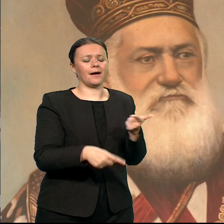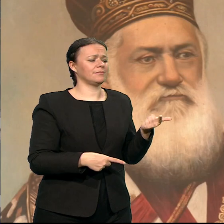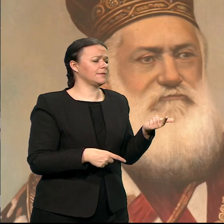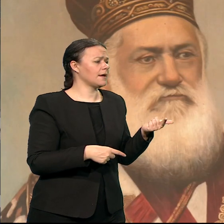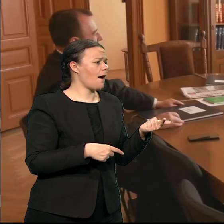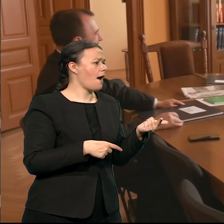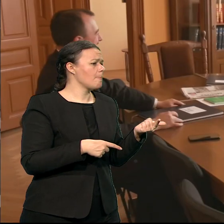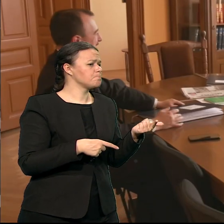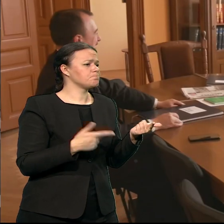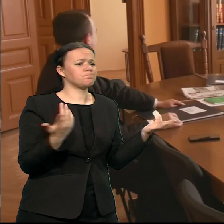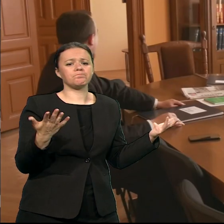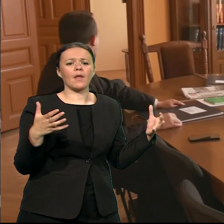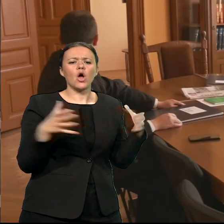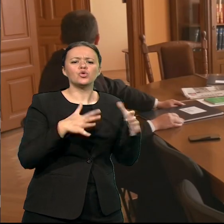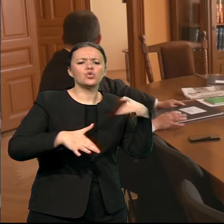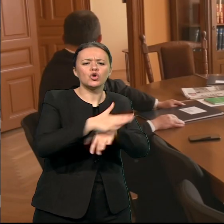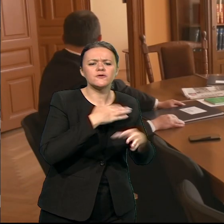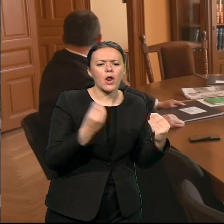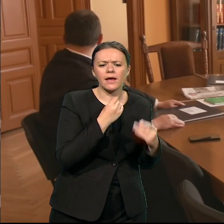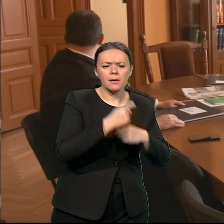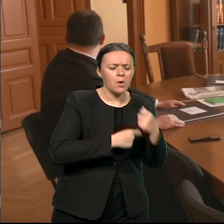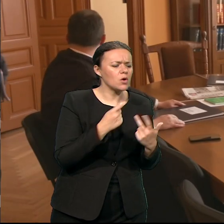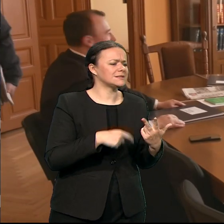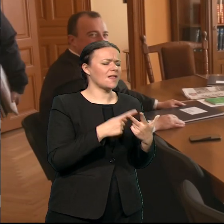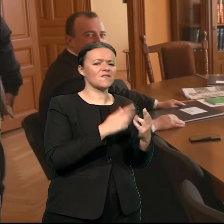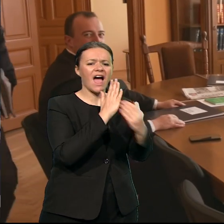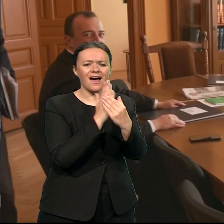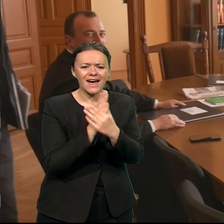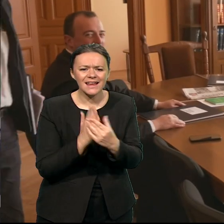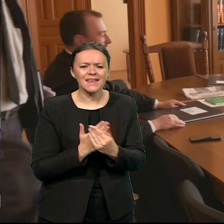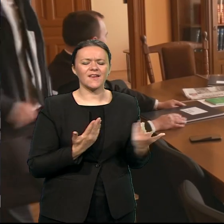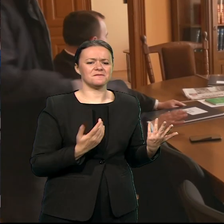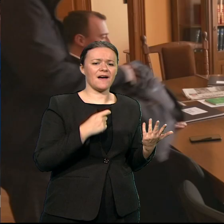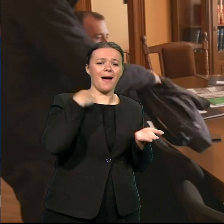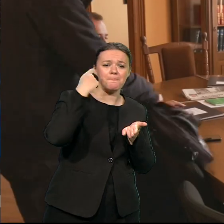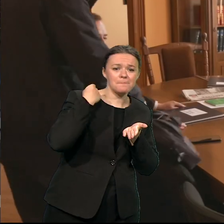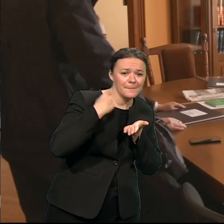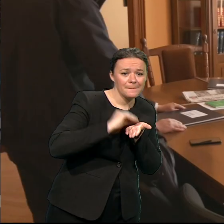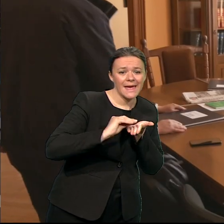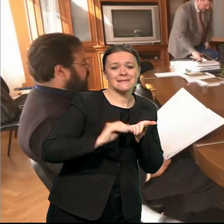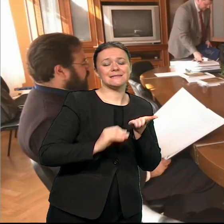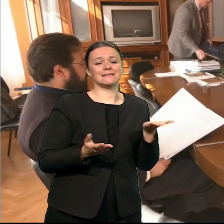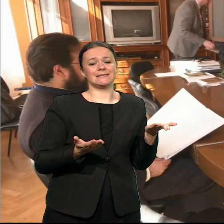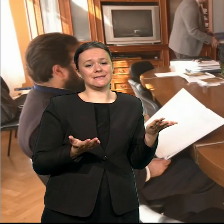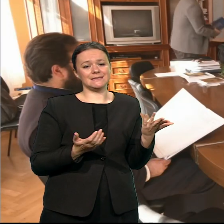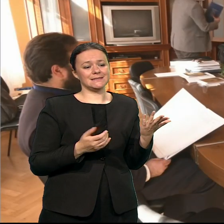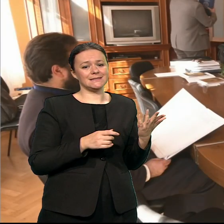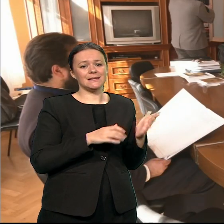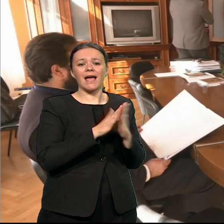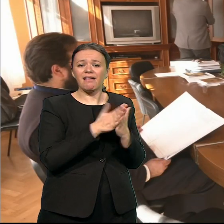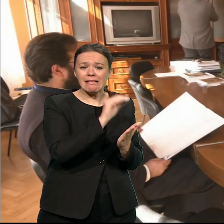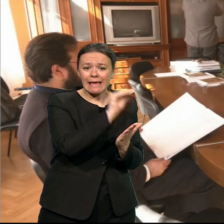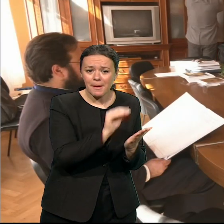baveći se opštim društvenim poslovima, arhivistikom, poetikom, dakle, pesnici, prozni